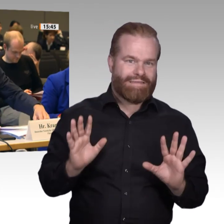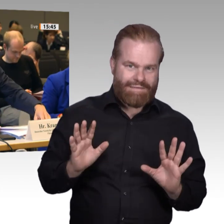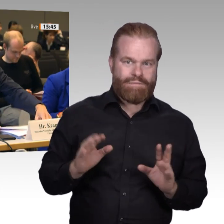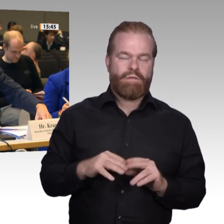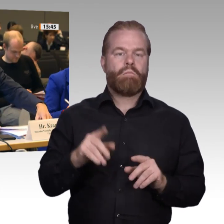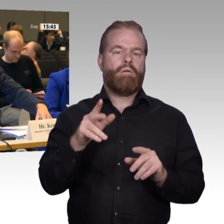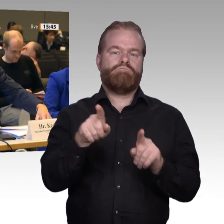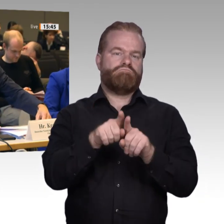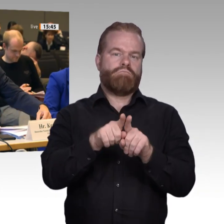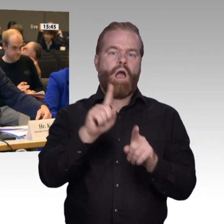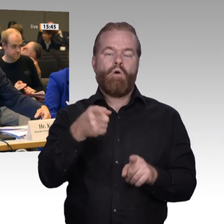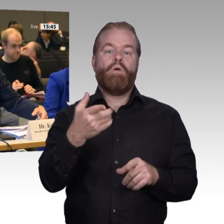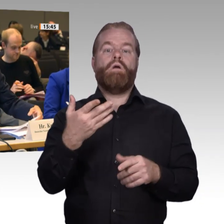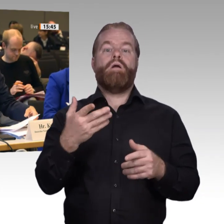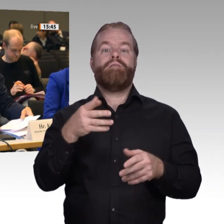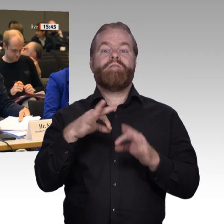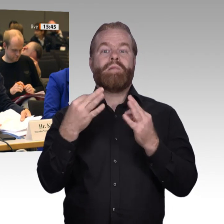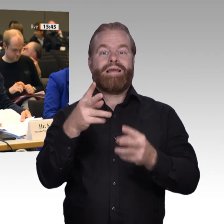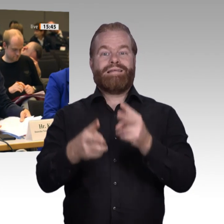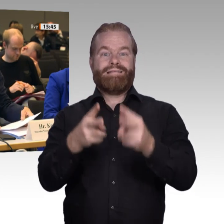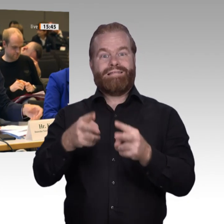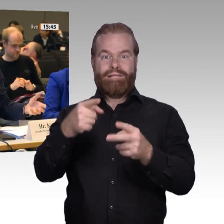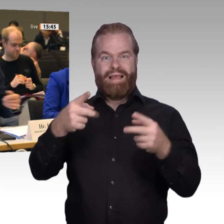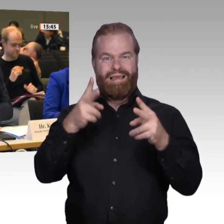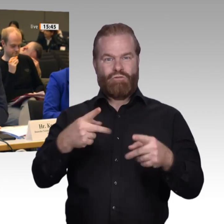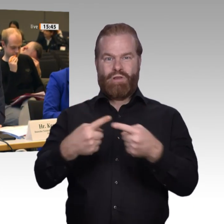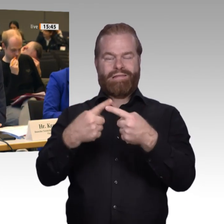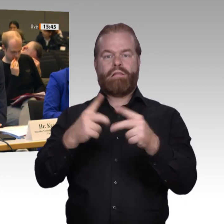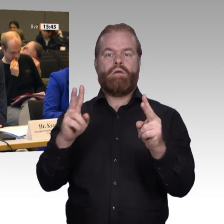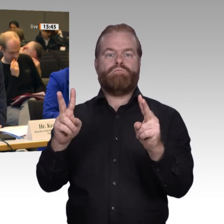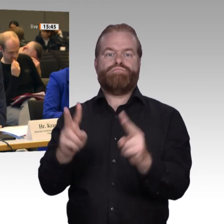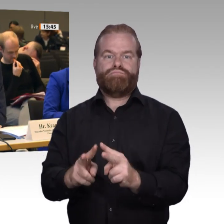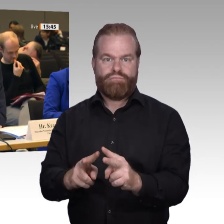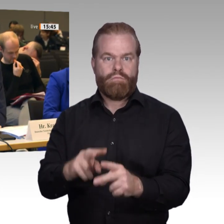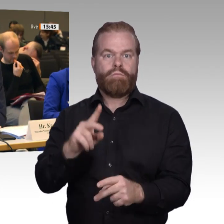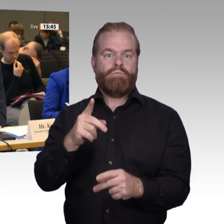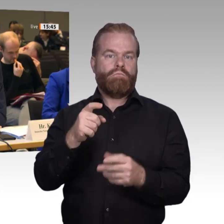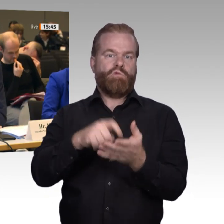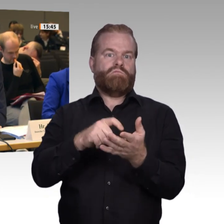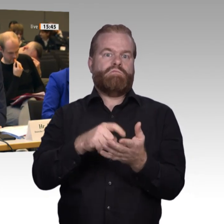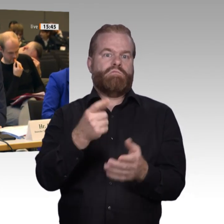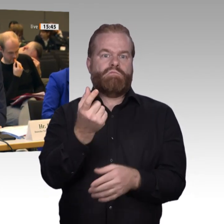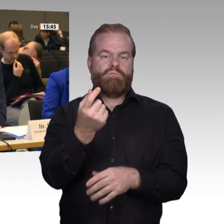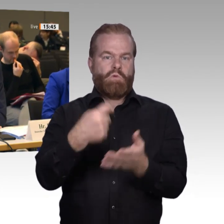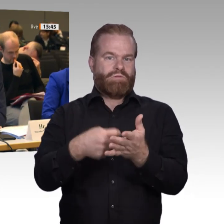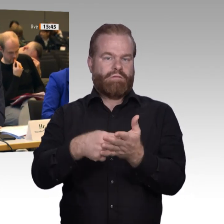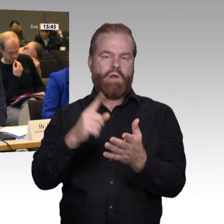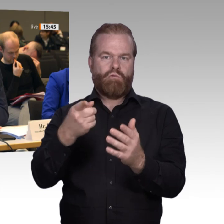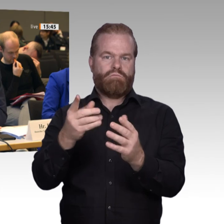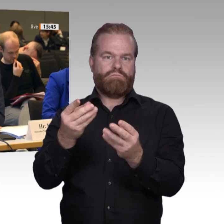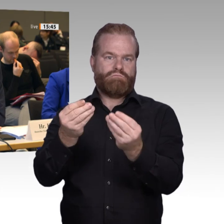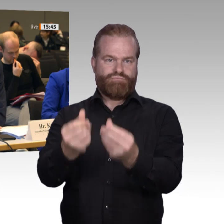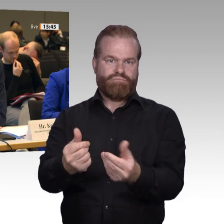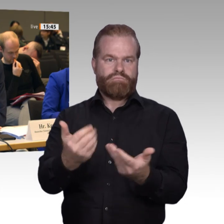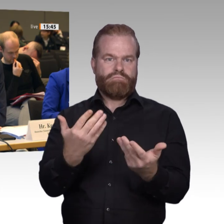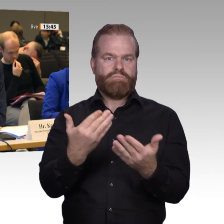um Zivilgerichtsbarkeit. Also das sind auch Kosten, die entfallen. Dann noch im